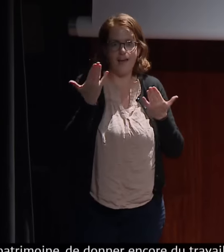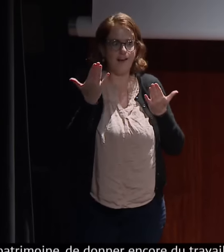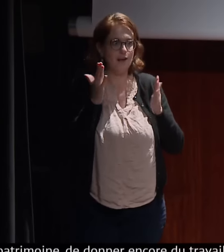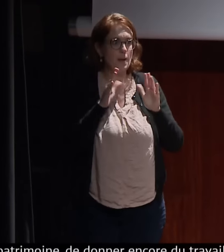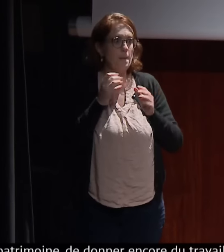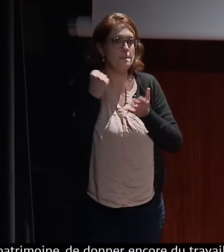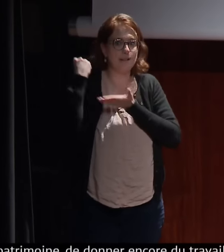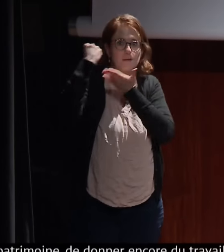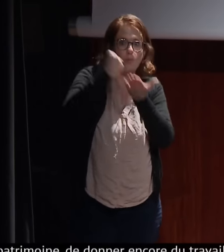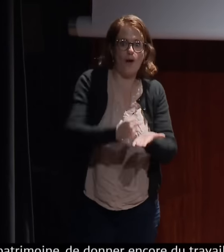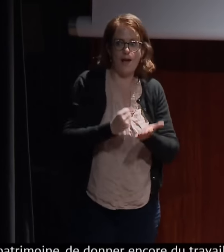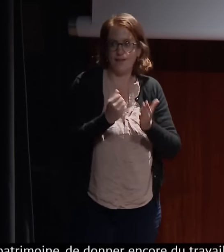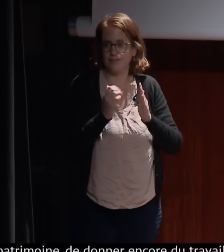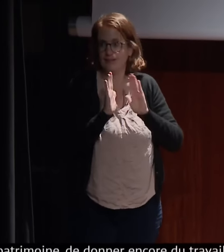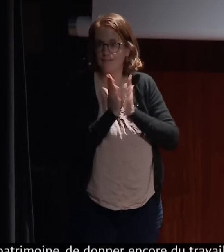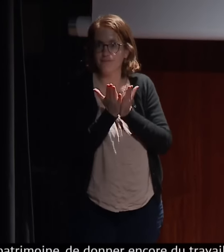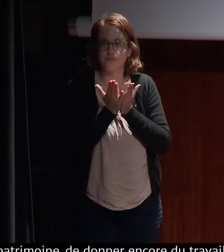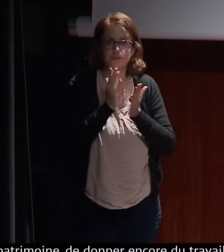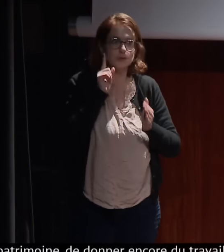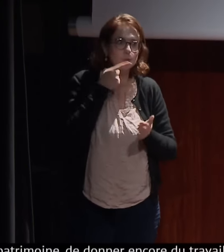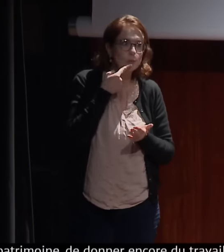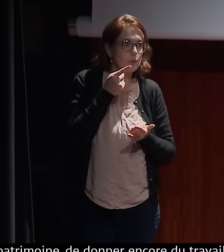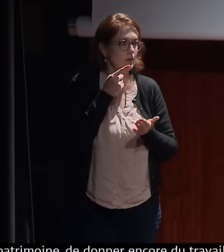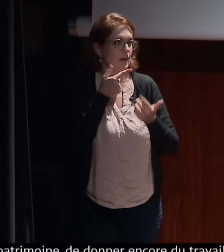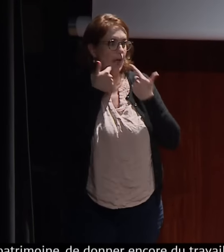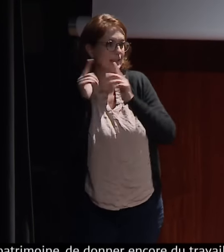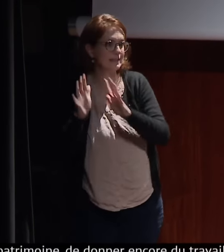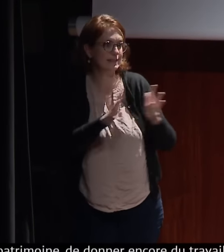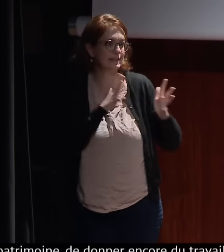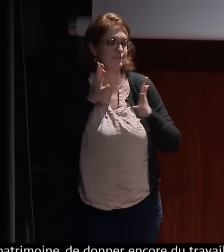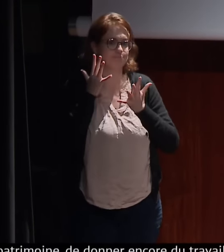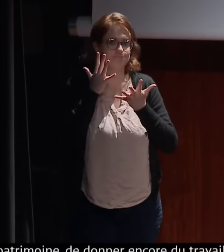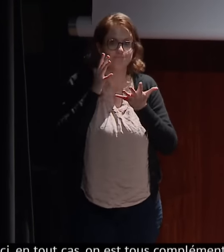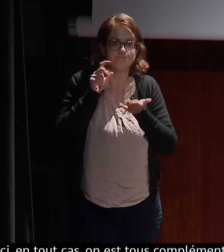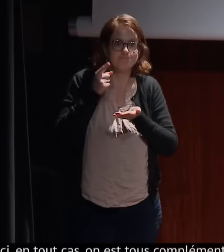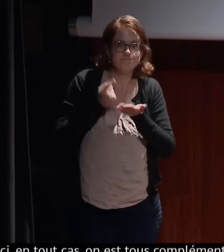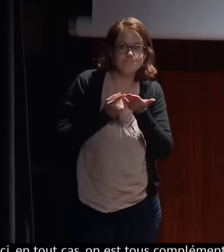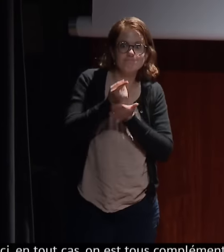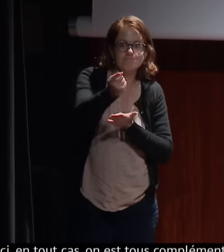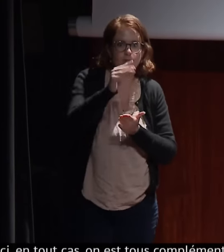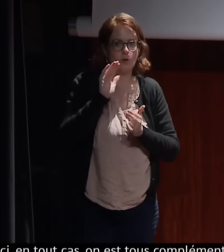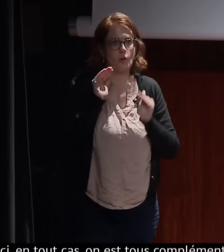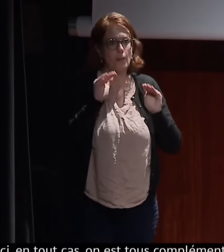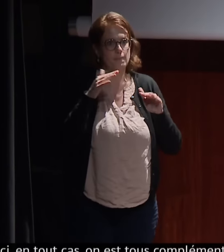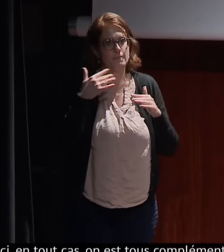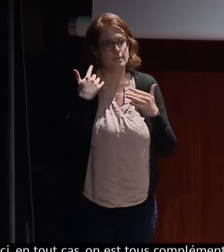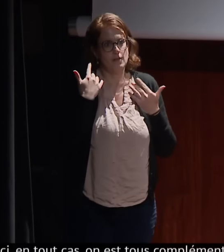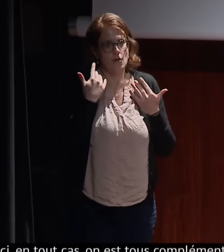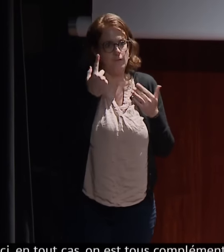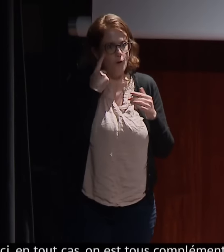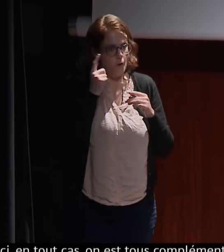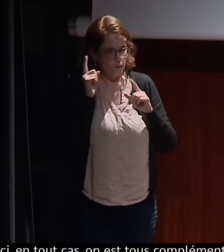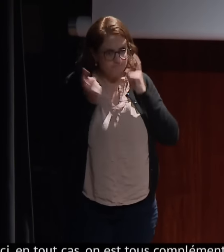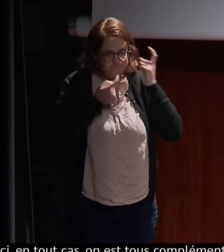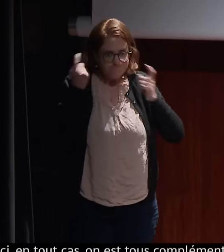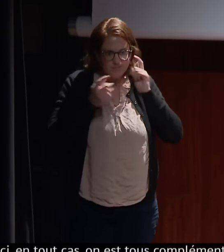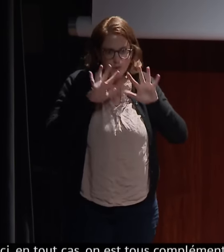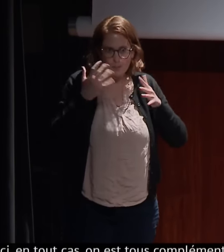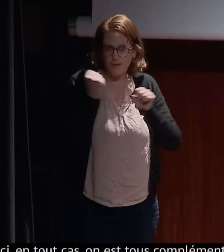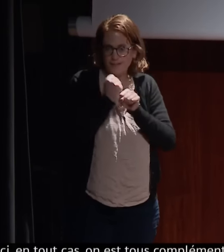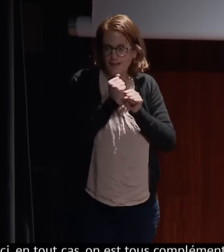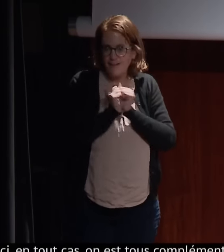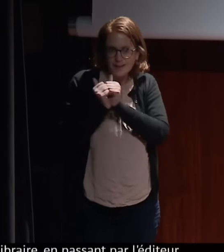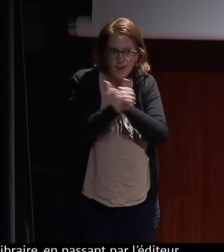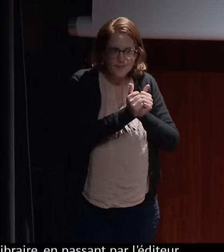c'est vrai que je suis un petit peu inquiète pour l'avenir par rapport aux livres, au patrimoine de la culture, de la langue des